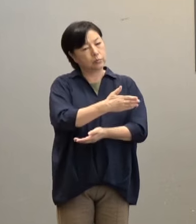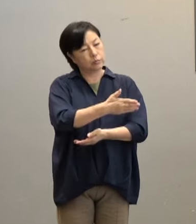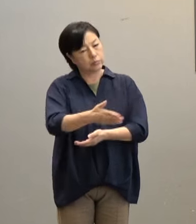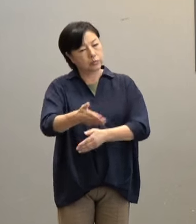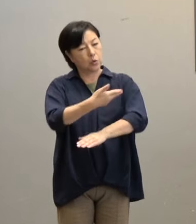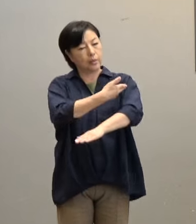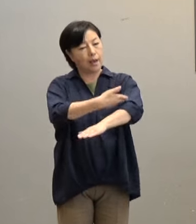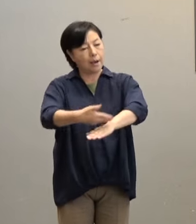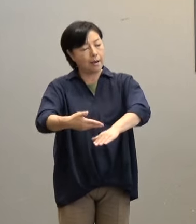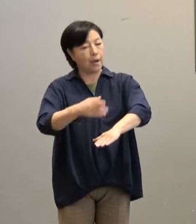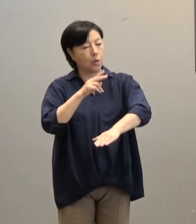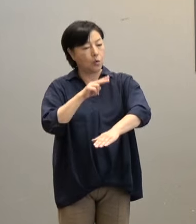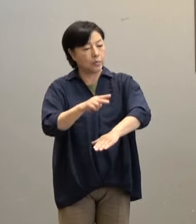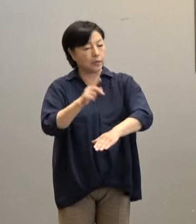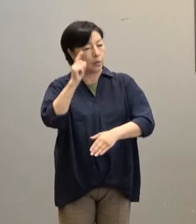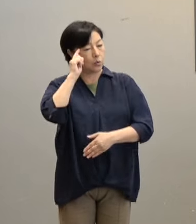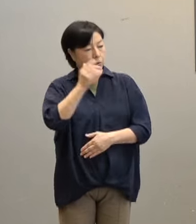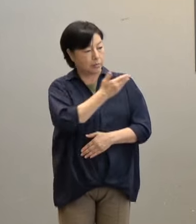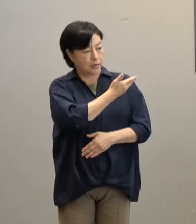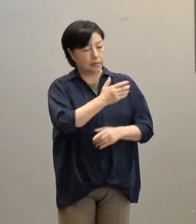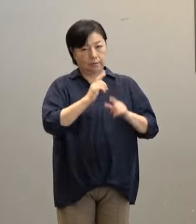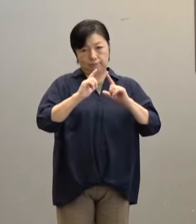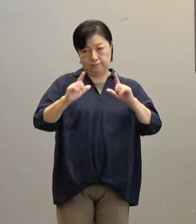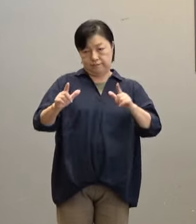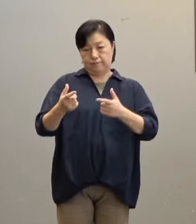見られているか、一言お伺いできますか。 そうですね、